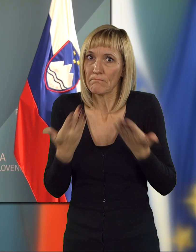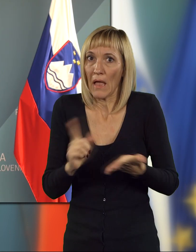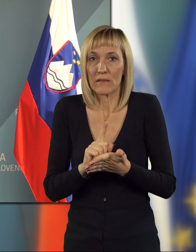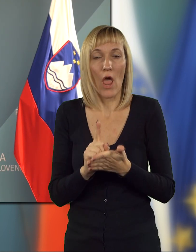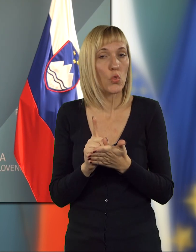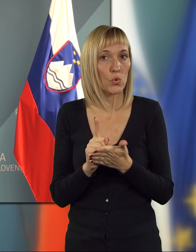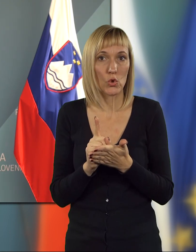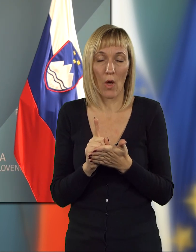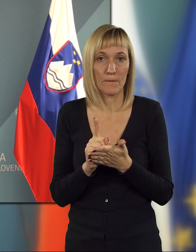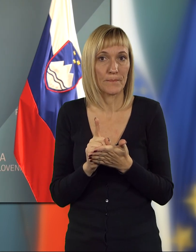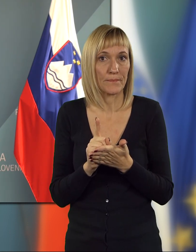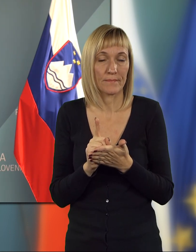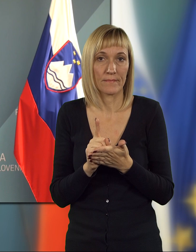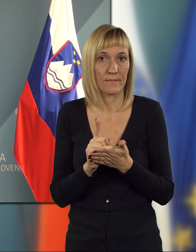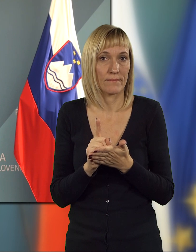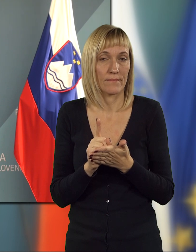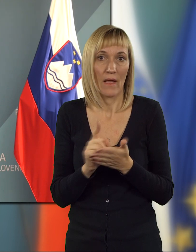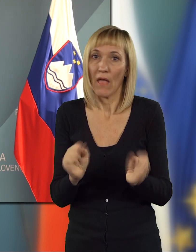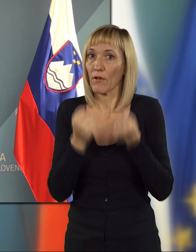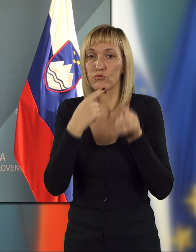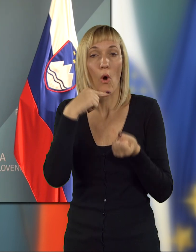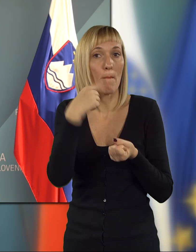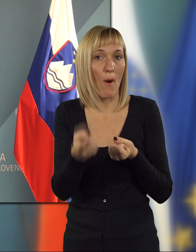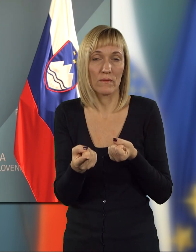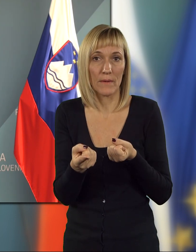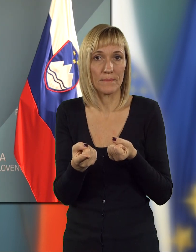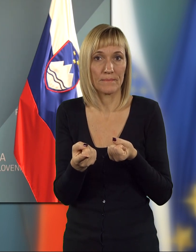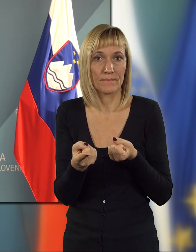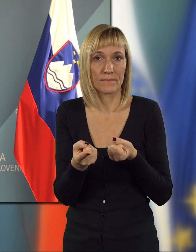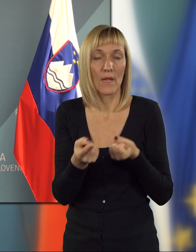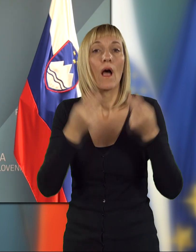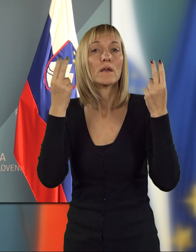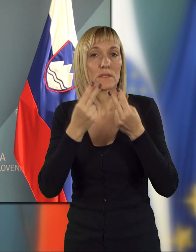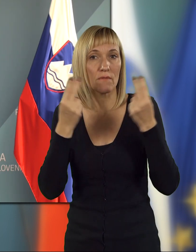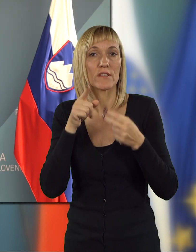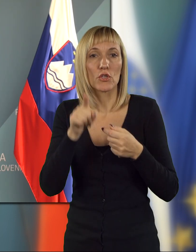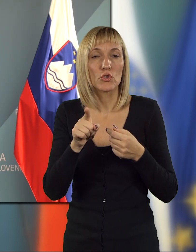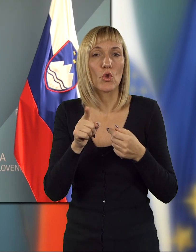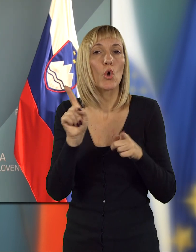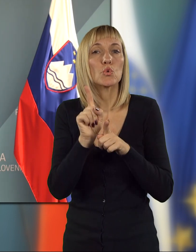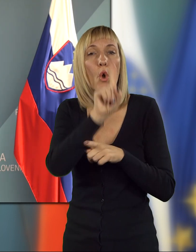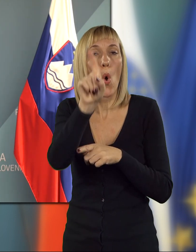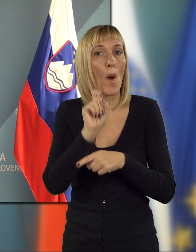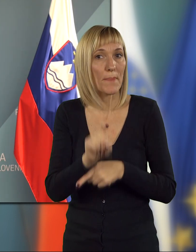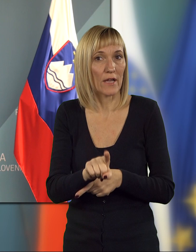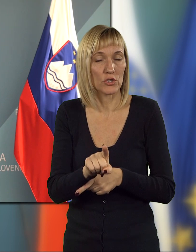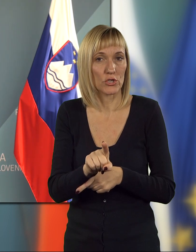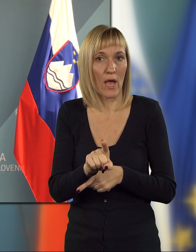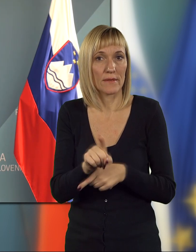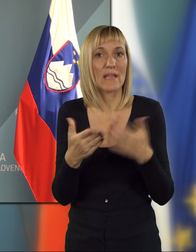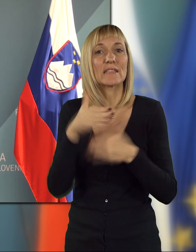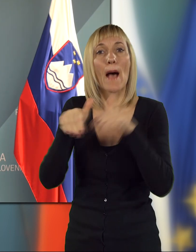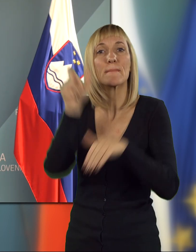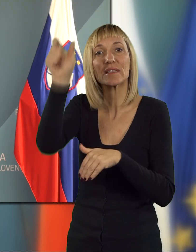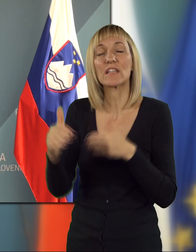temu problemu v tem trenutku, pravzaprav težko govorim, seveda je to predvsem tudi